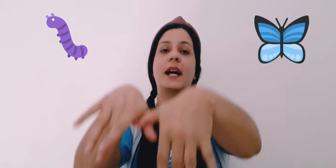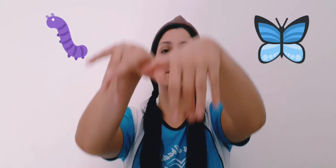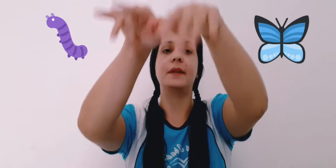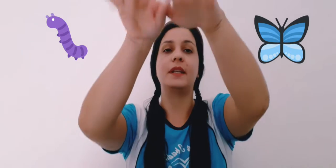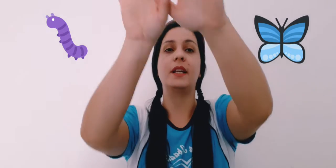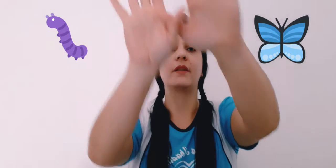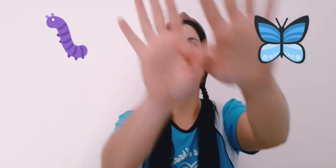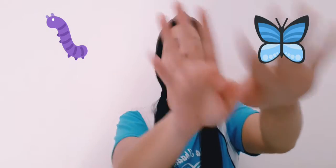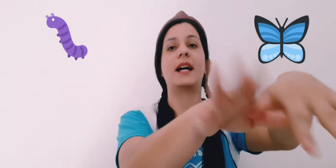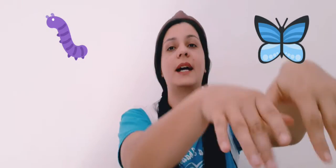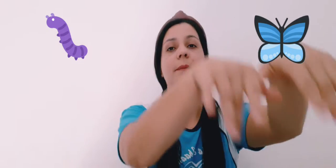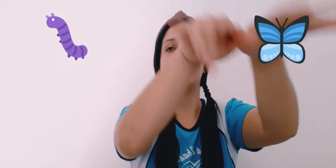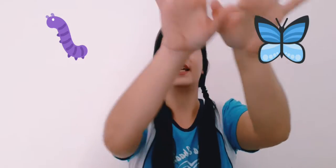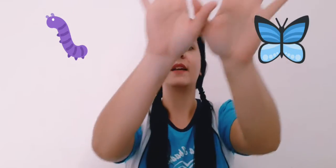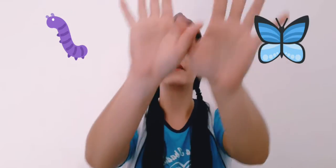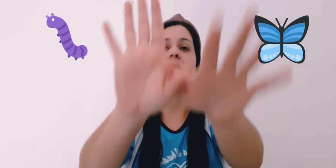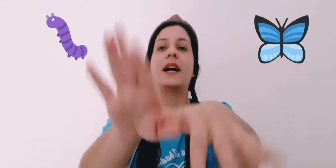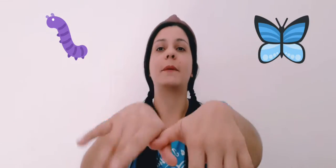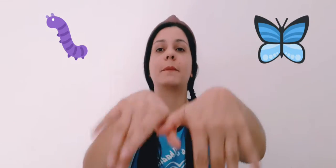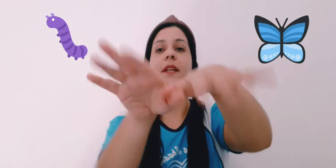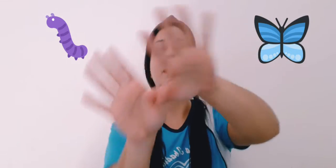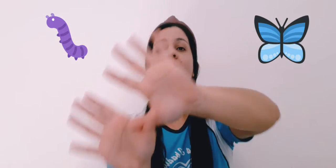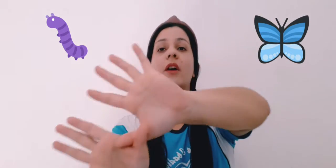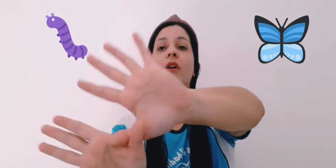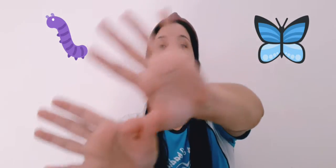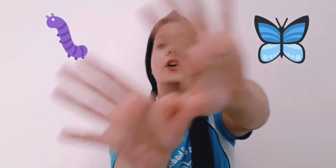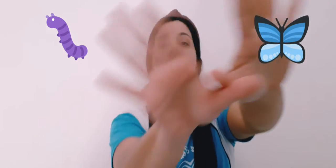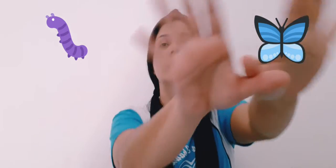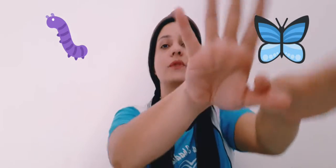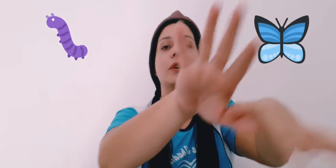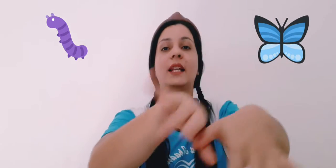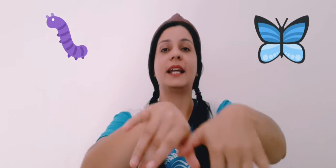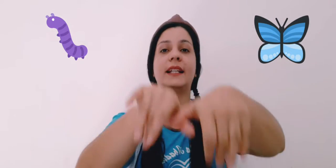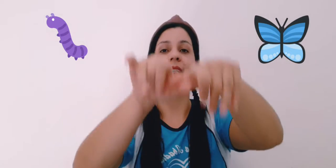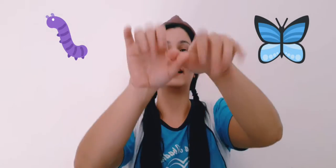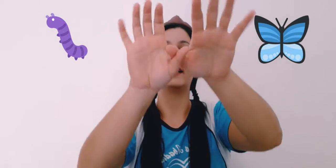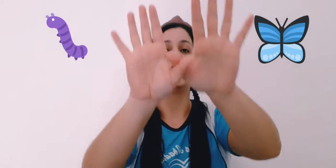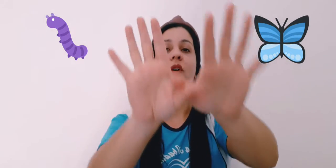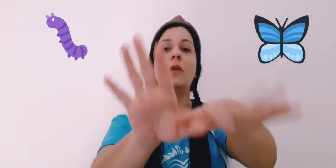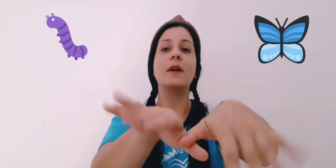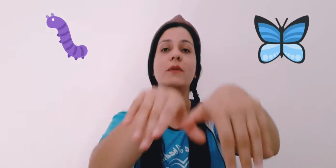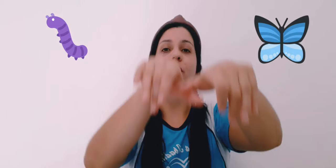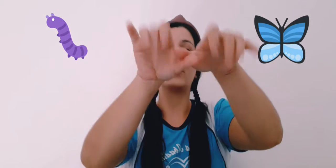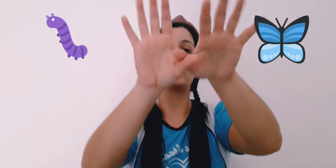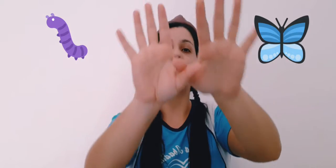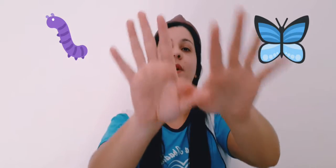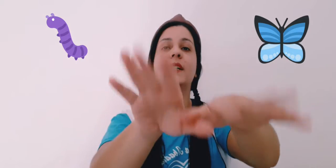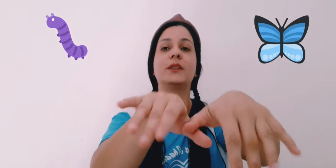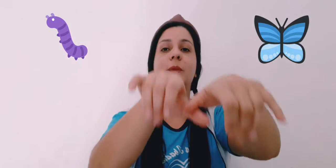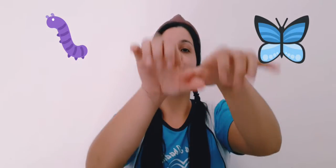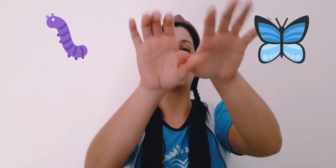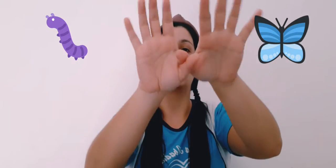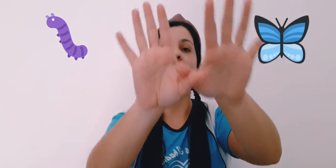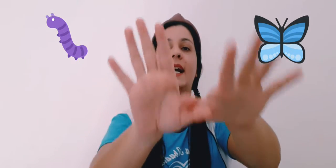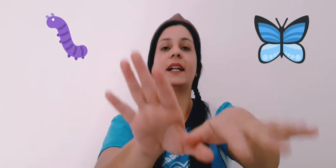laby laby laby cor de violeta uma flor voando pelo